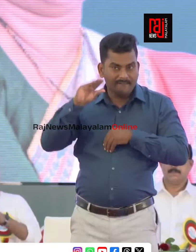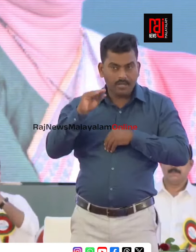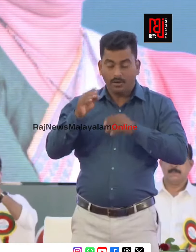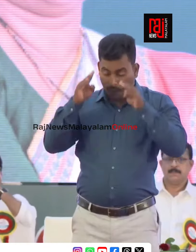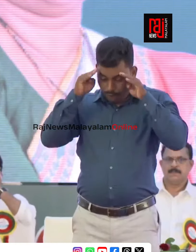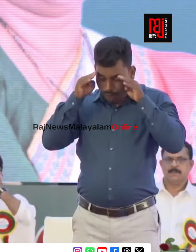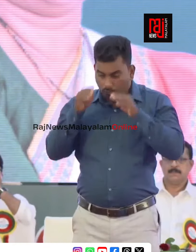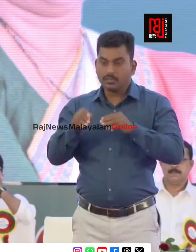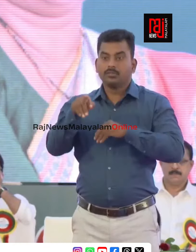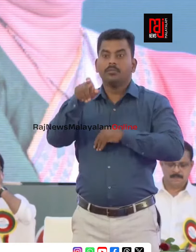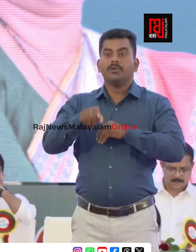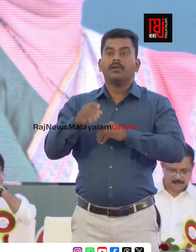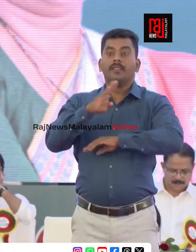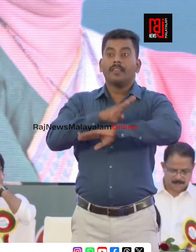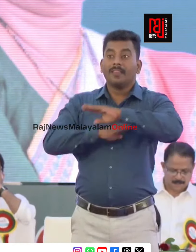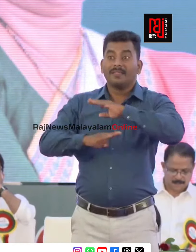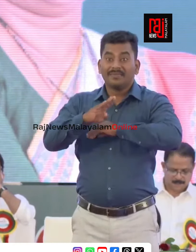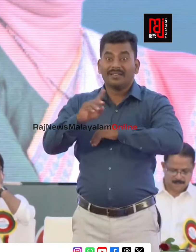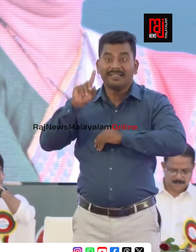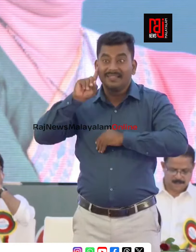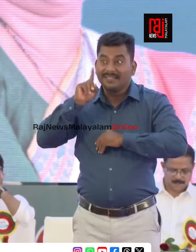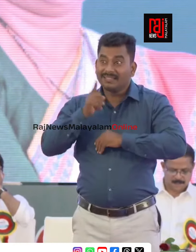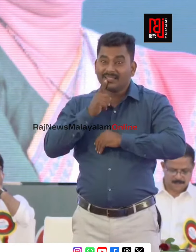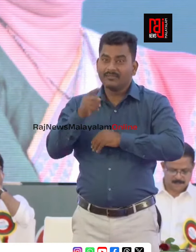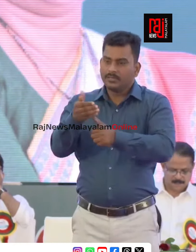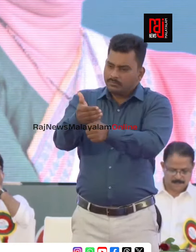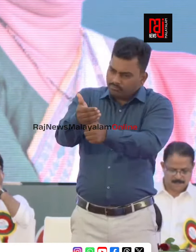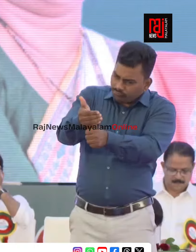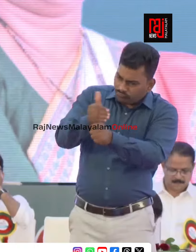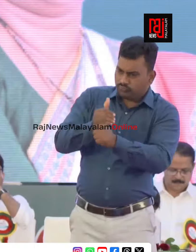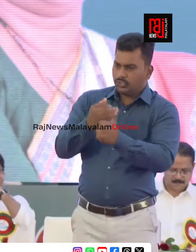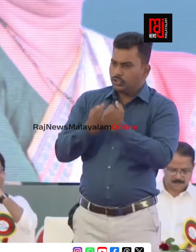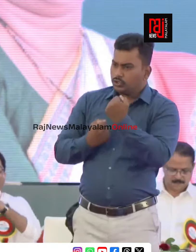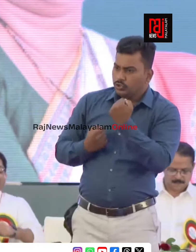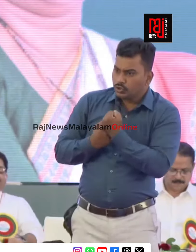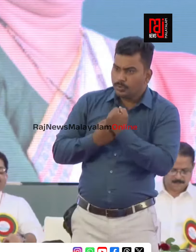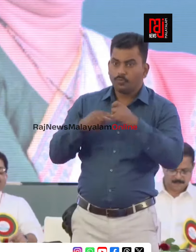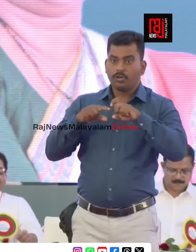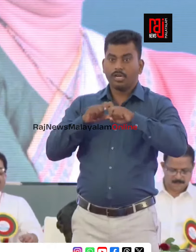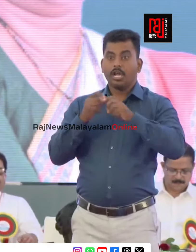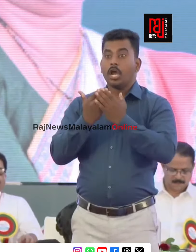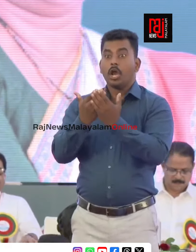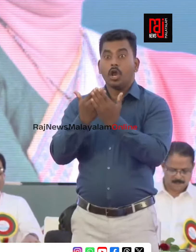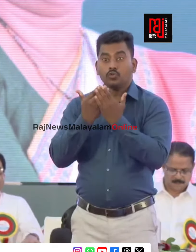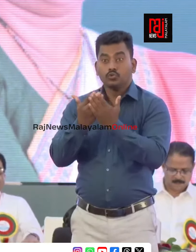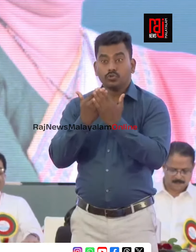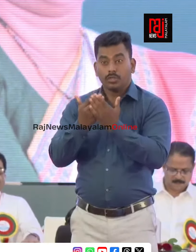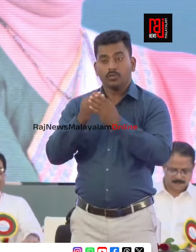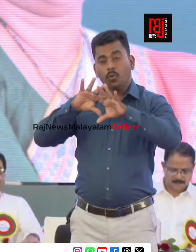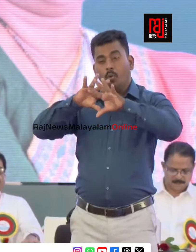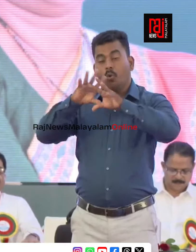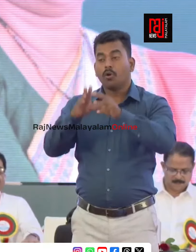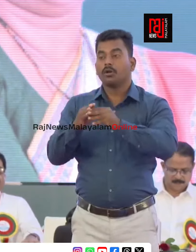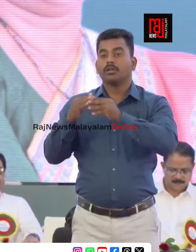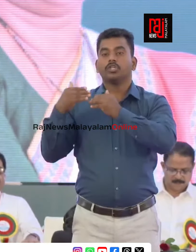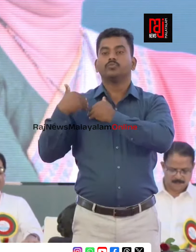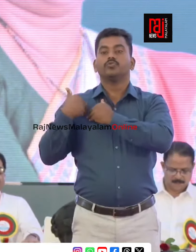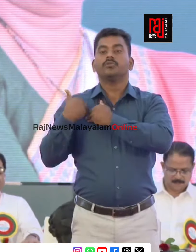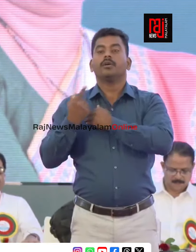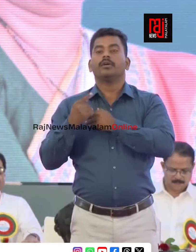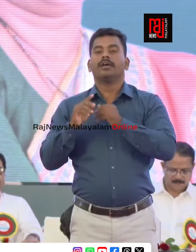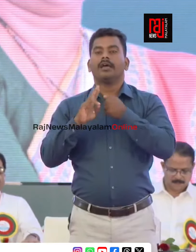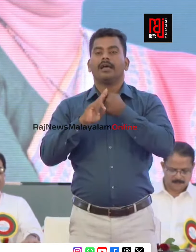പുനരധിവാസം, വിദ്യാഭ്യാസം എന്നിവയിൽ ശ്രദ്ധ കേന്ദ്രീകരിക്കുന്ന സ്ഥാപനമാണിത്.